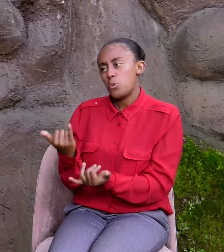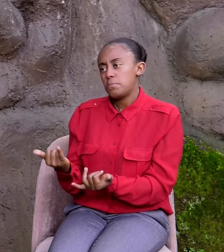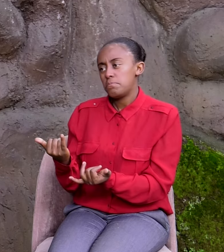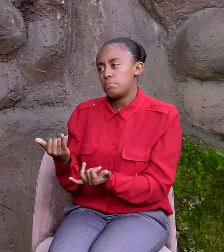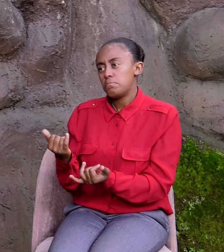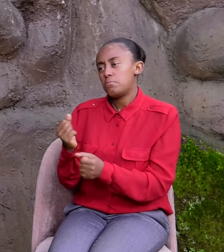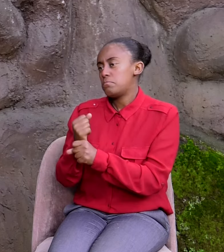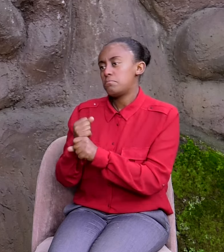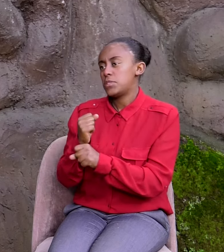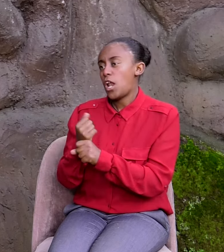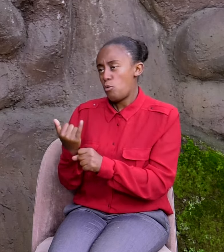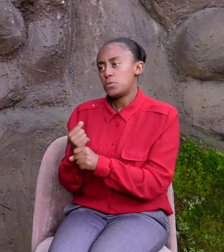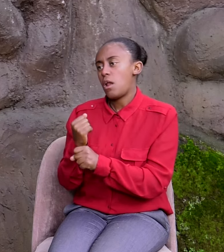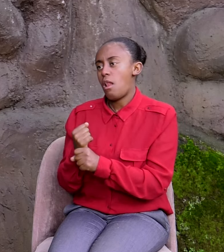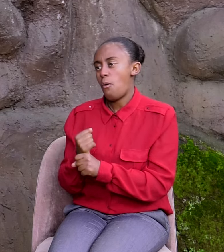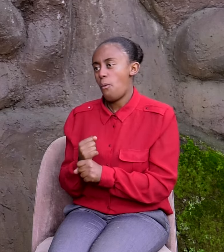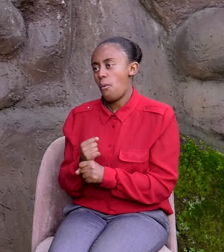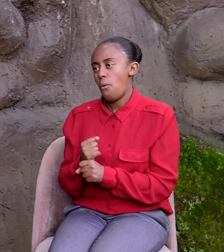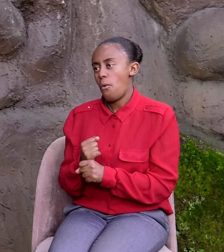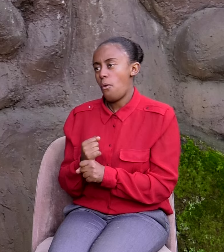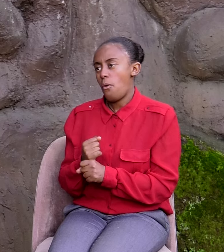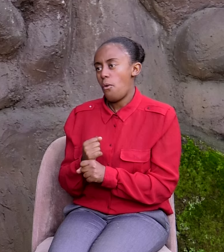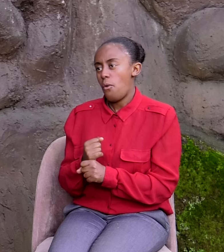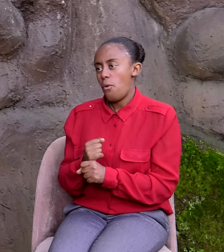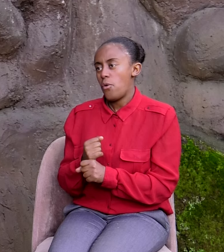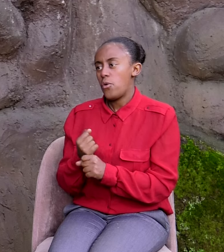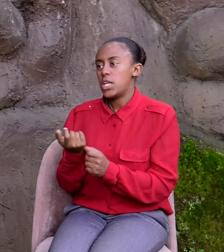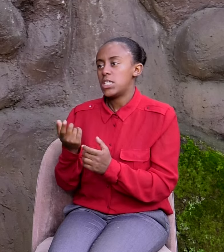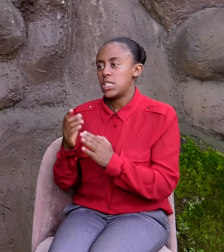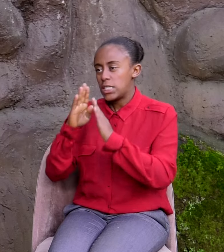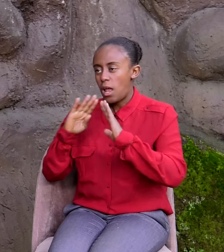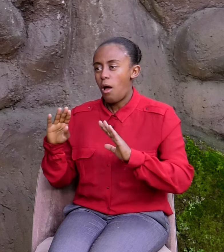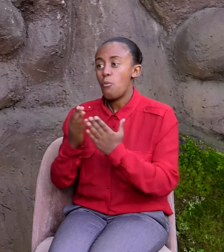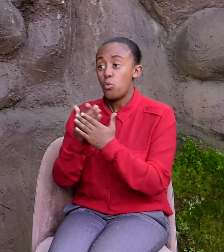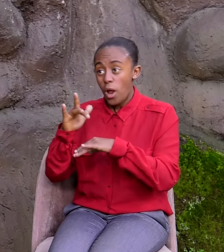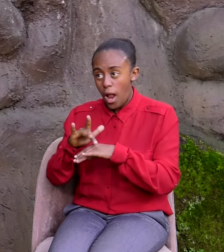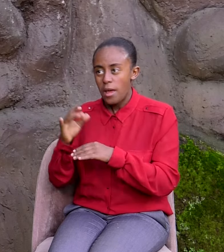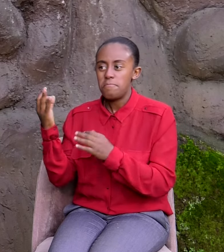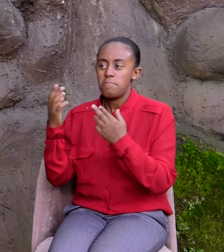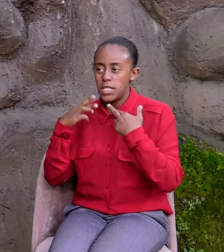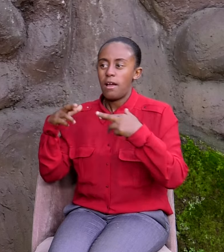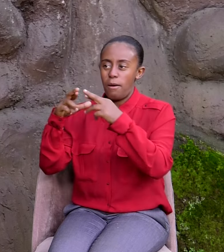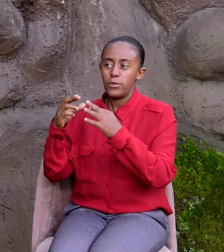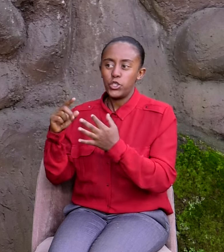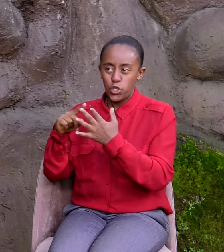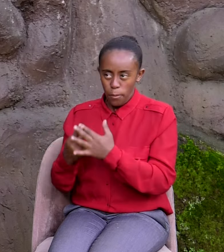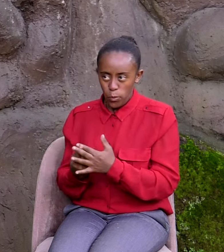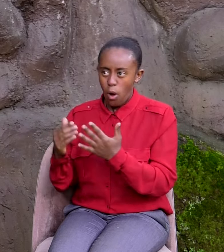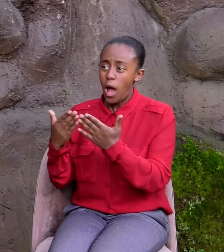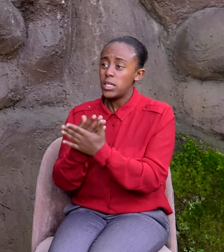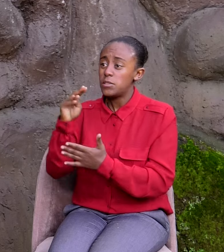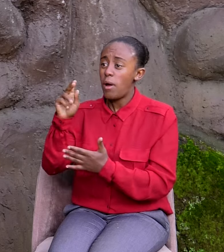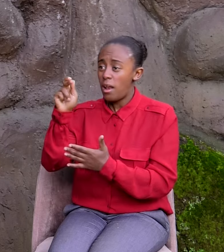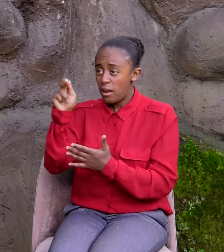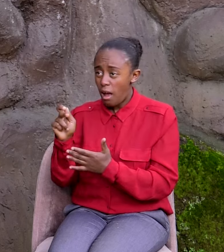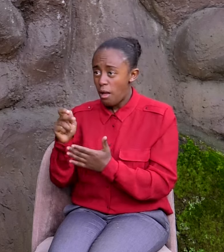አሁንም እንደዛ እሰራለሁ ማለት ነው። እና የሴኩሪቲ ጉዳዮች ላይ መዘገብ ጀመርኩ። አዲስ ማለዳ